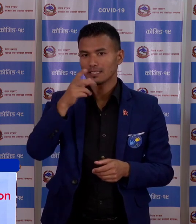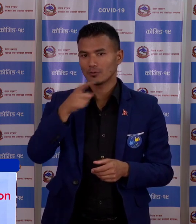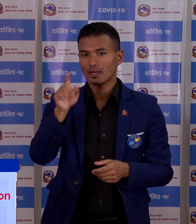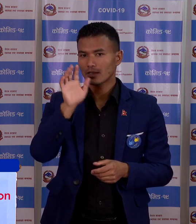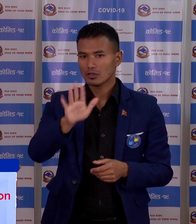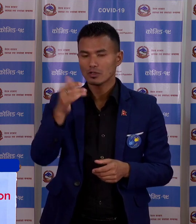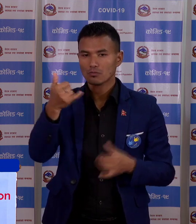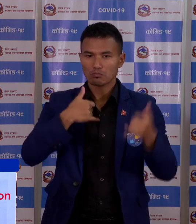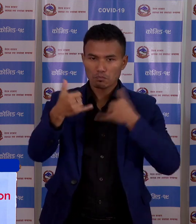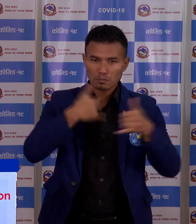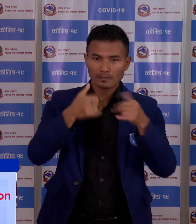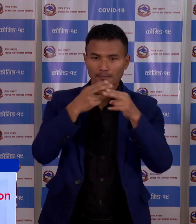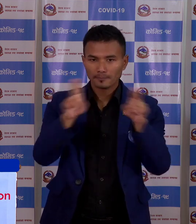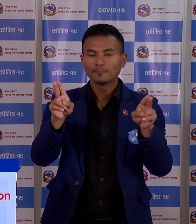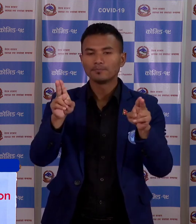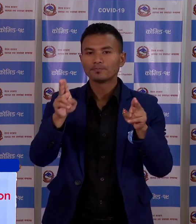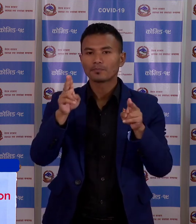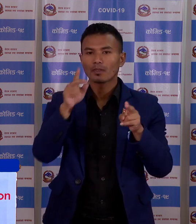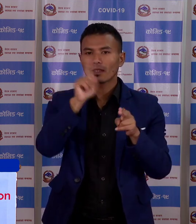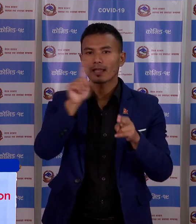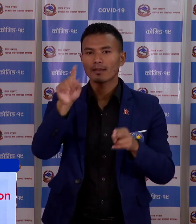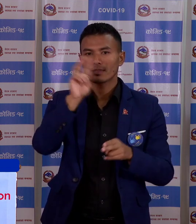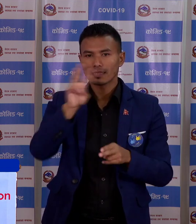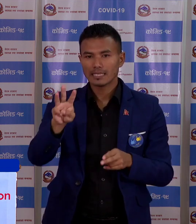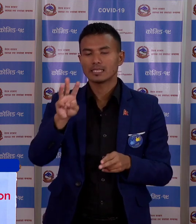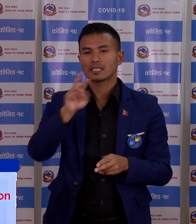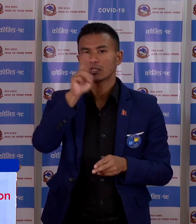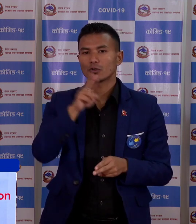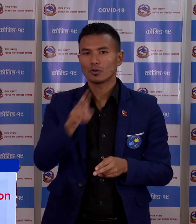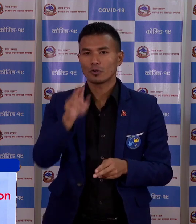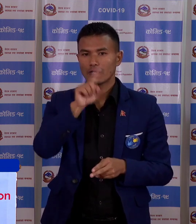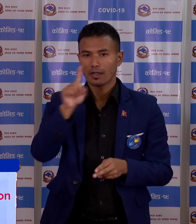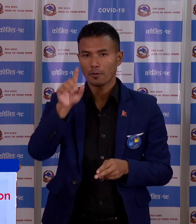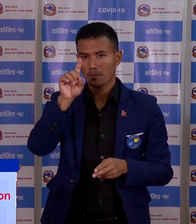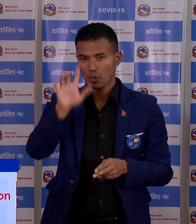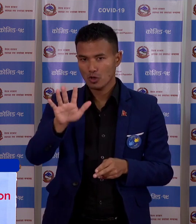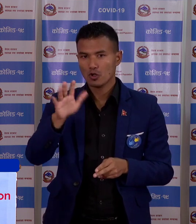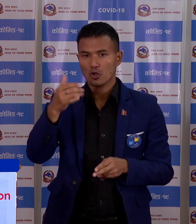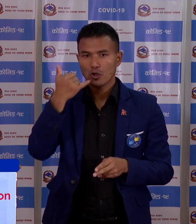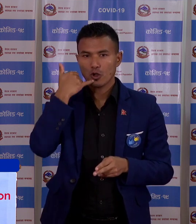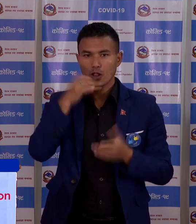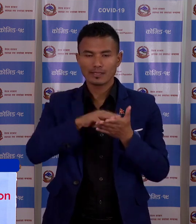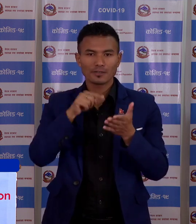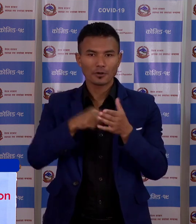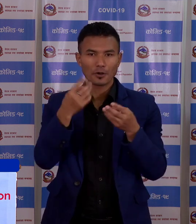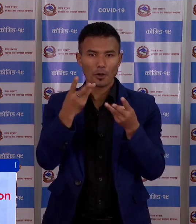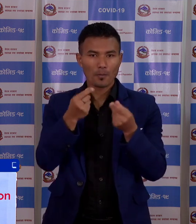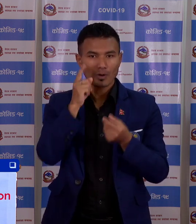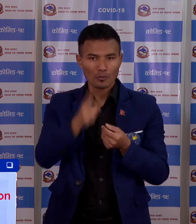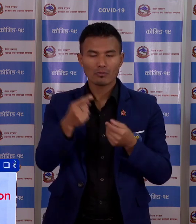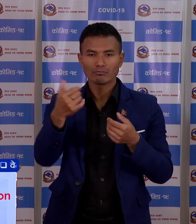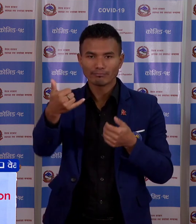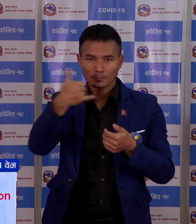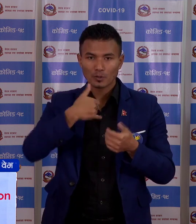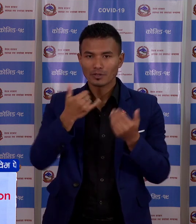इकलहरू याहरले निशुलक रूपमा 1130 र 115 आमरा कॉल सेंटर का नमर अरून इनमा